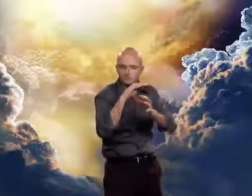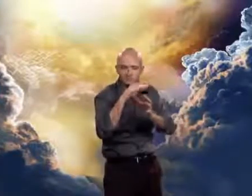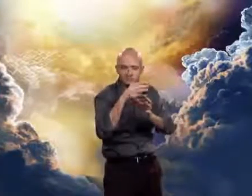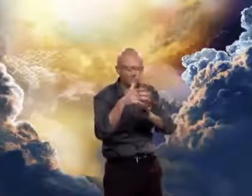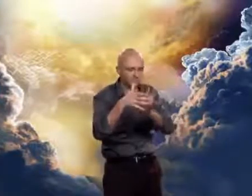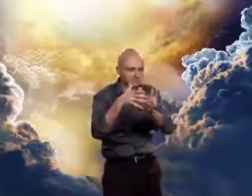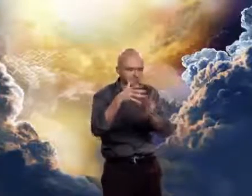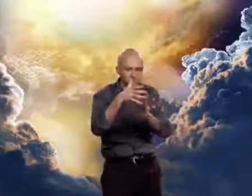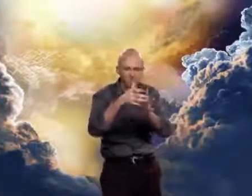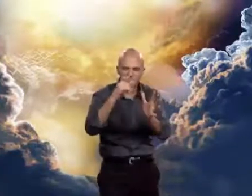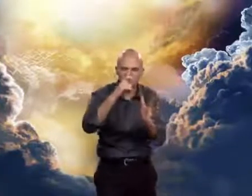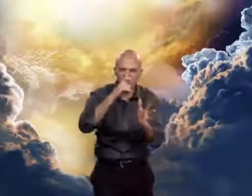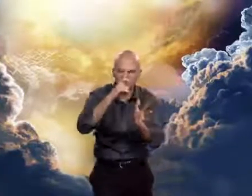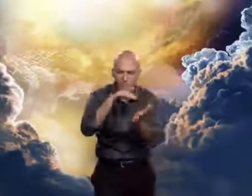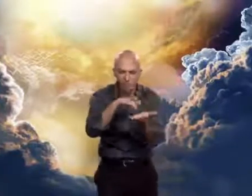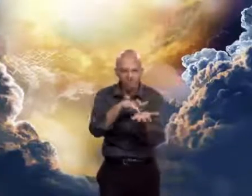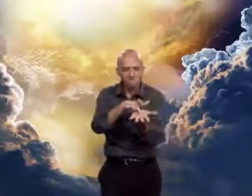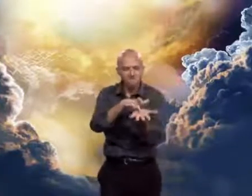para livrar-se de suas ciladas.